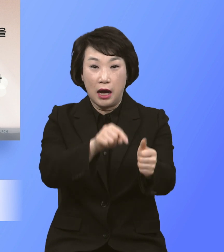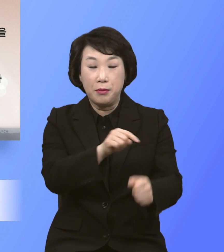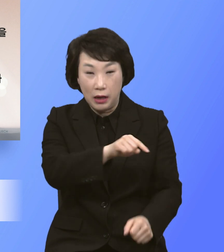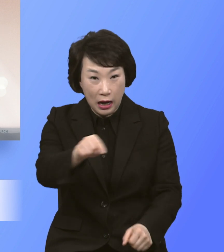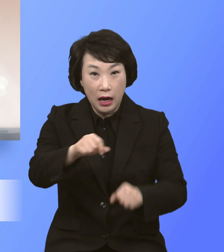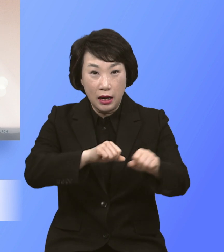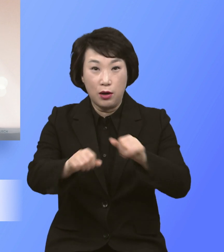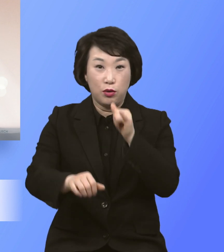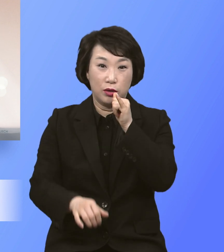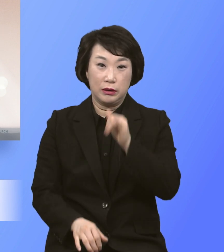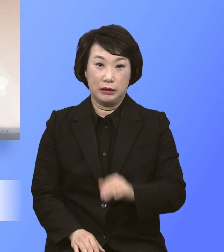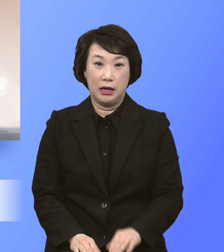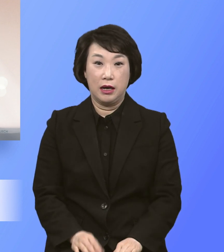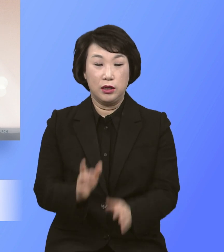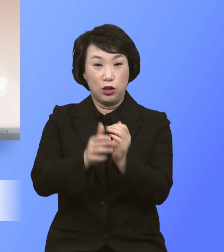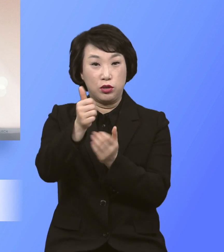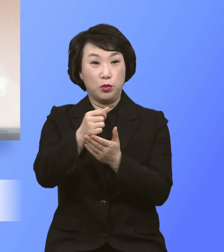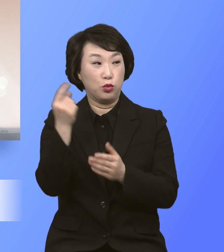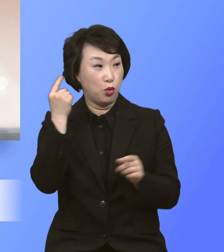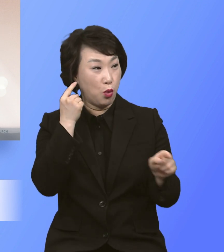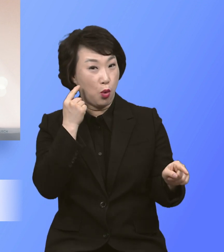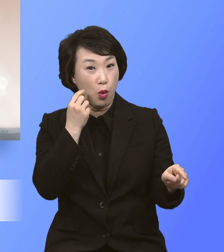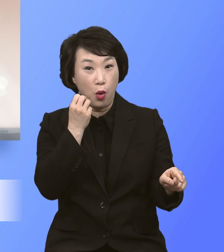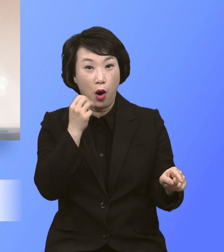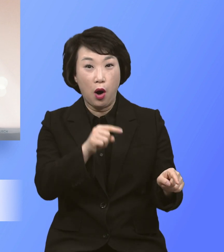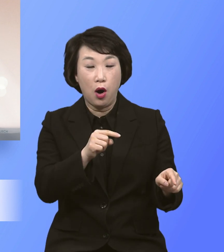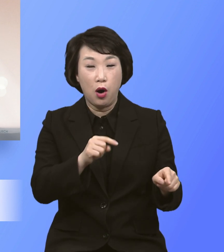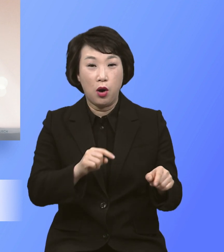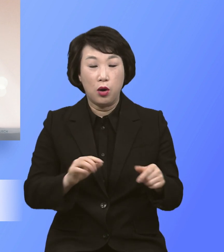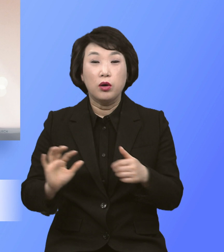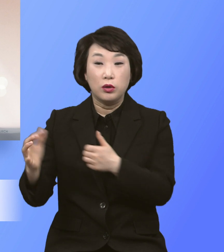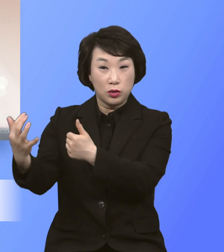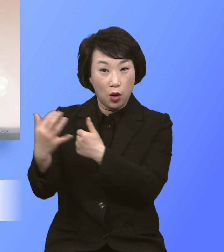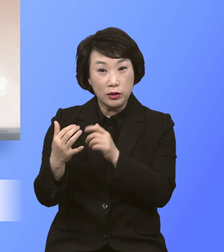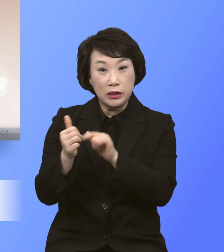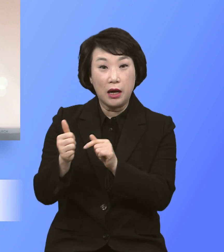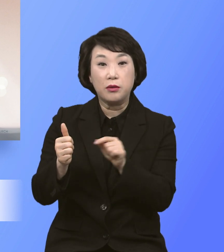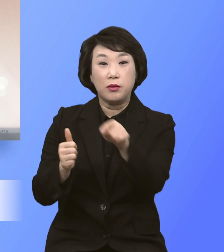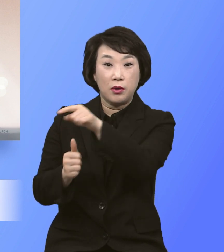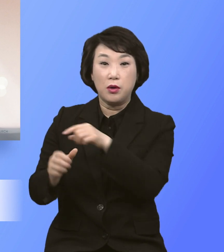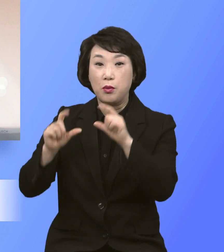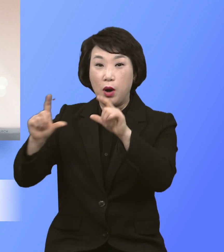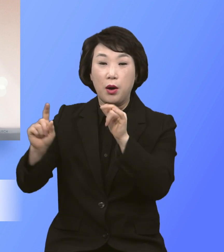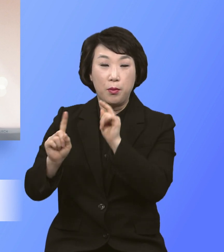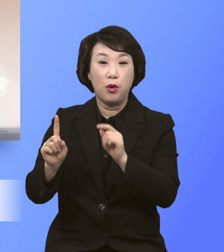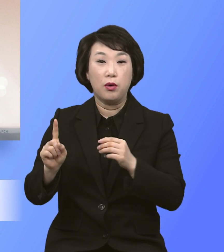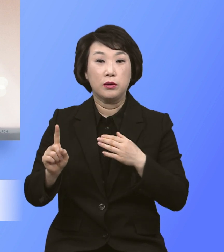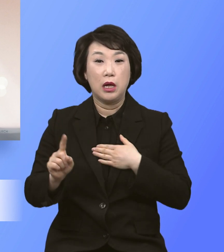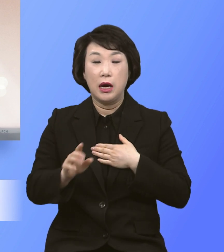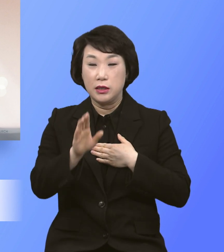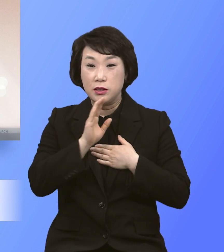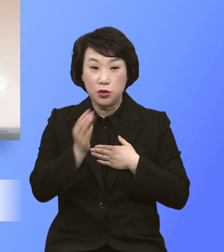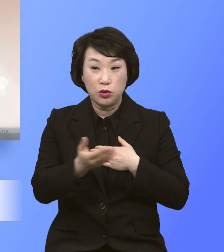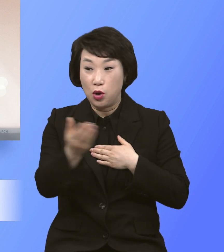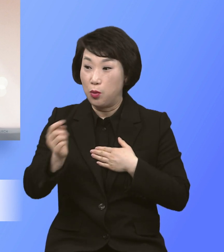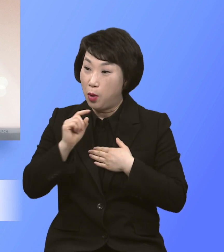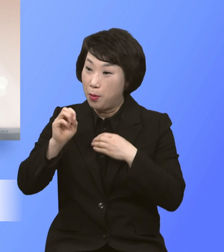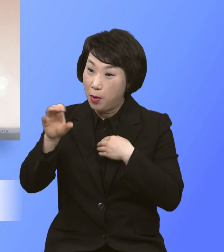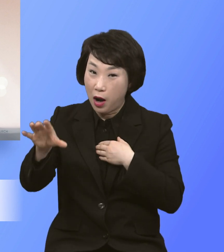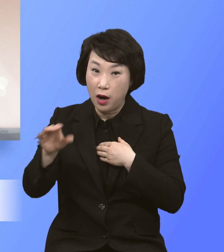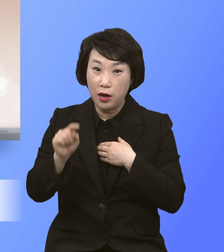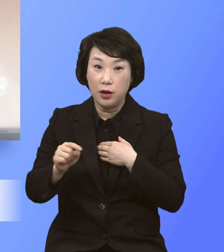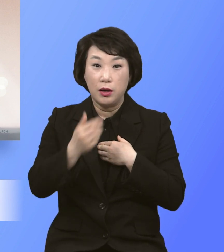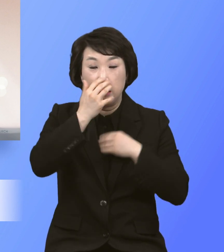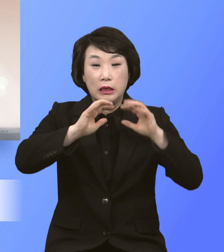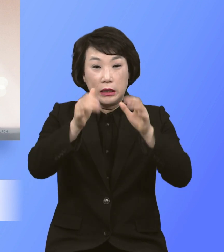하라 하면 하나이다. 예수께서 들으시고 깊이 여겨 쫓는 자들에게 이르시되 내가 진실로